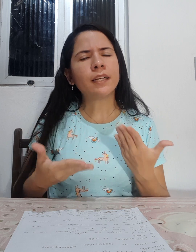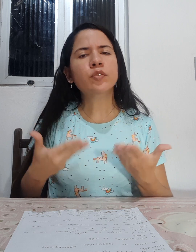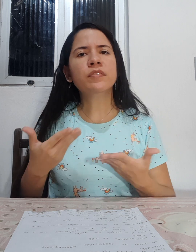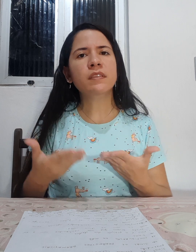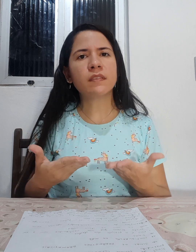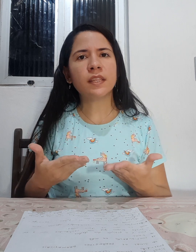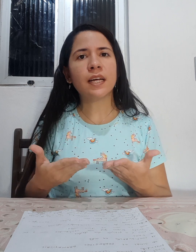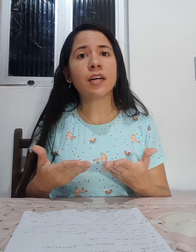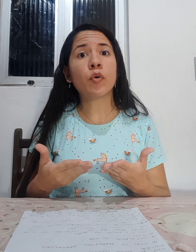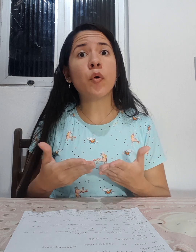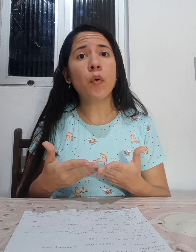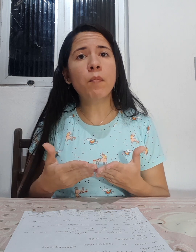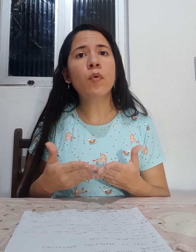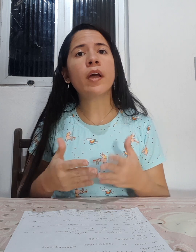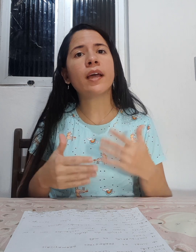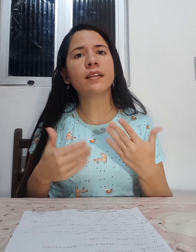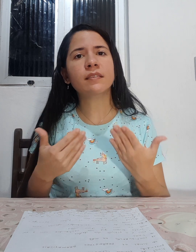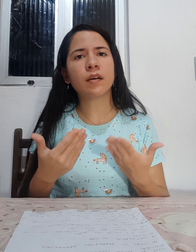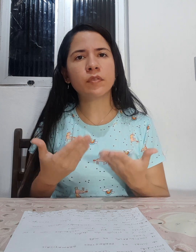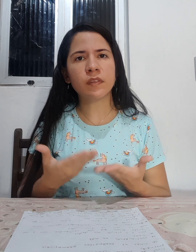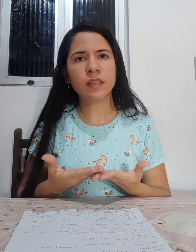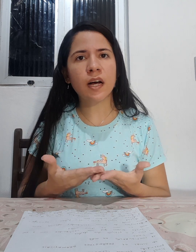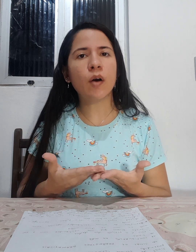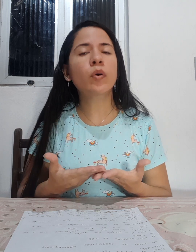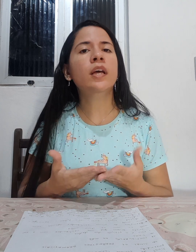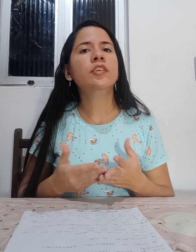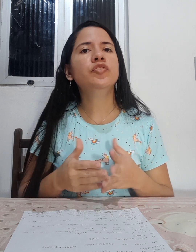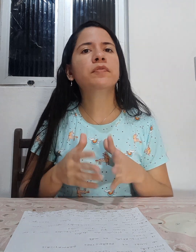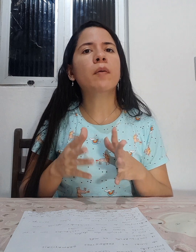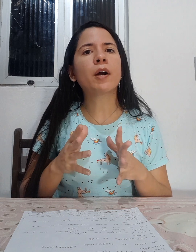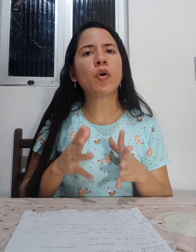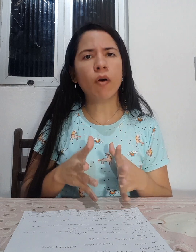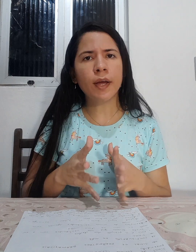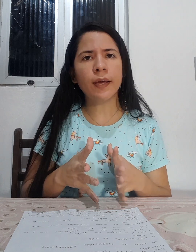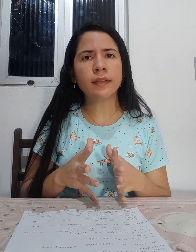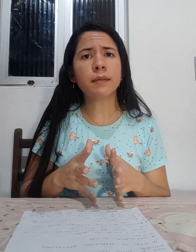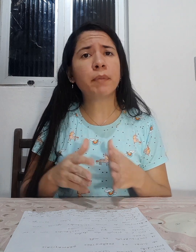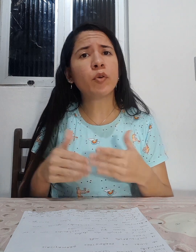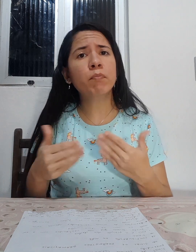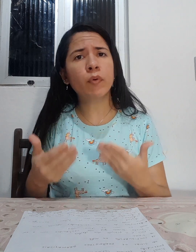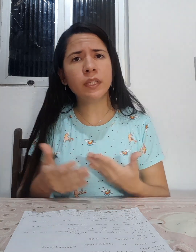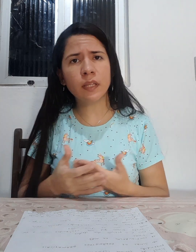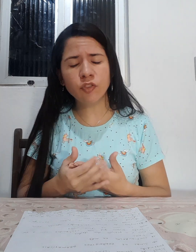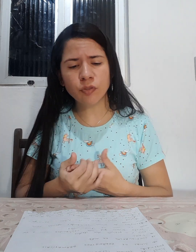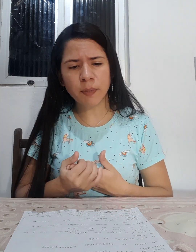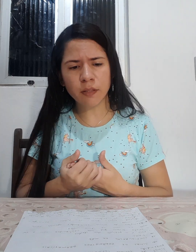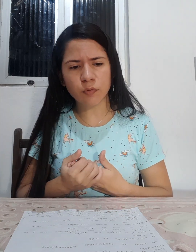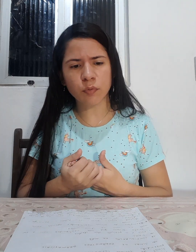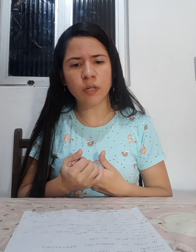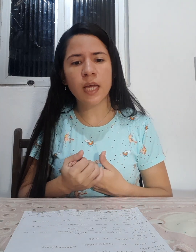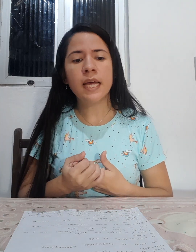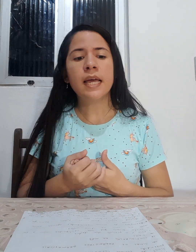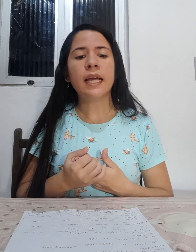nos ensinar como realizar o sinal de forma correta para um bom entendimento.